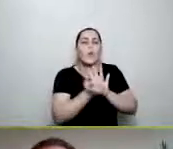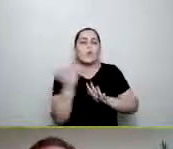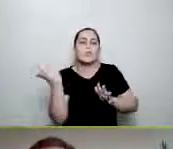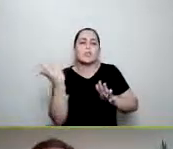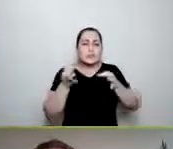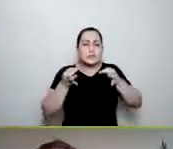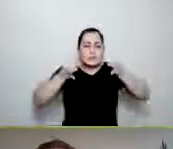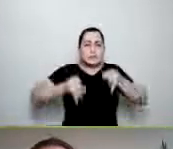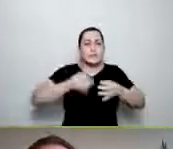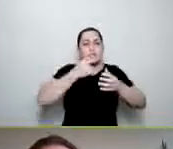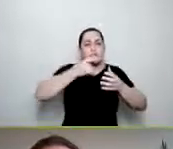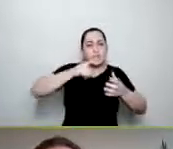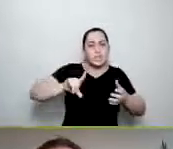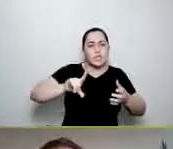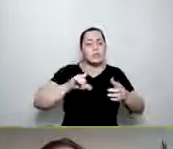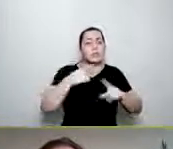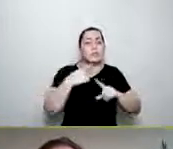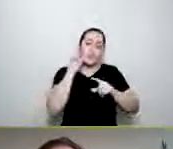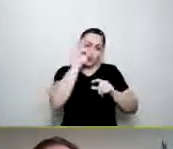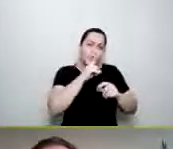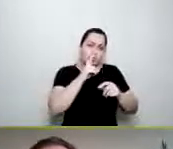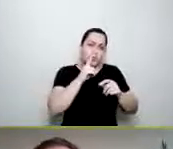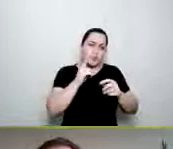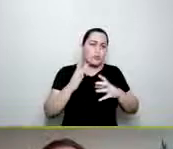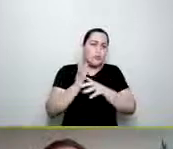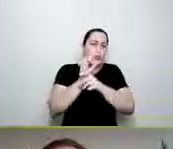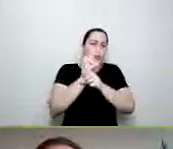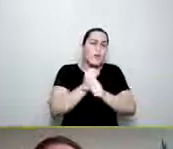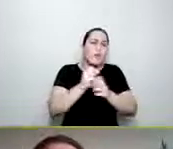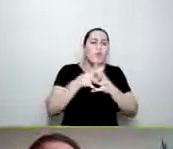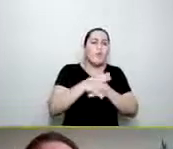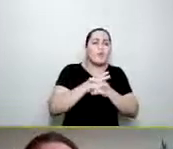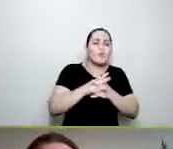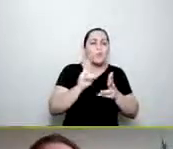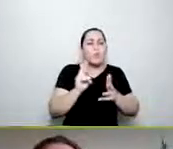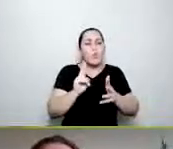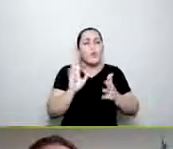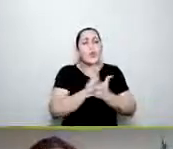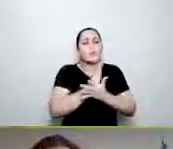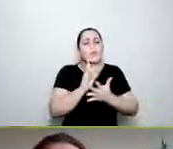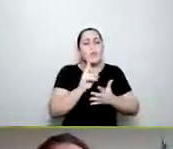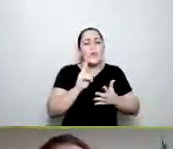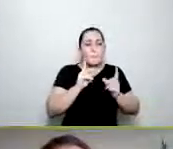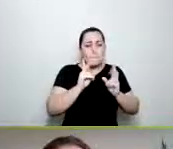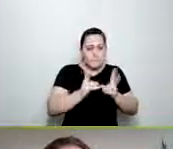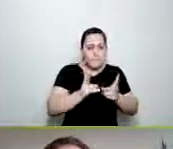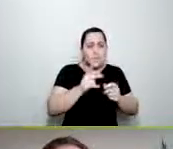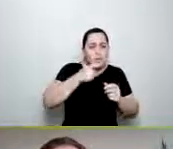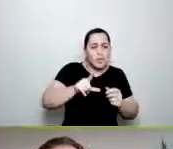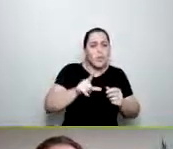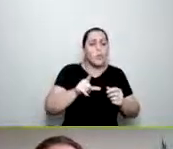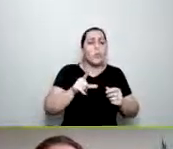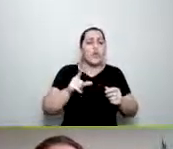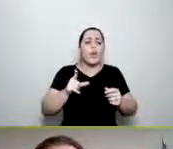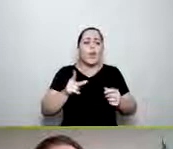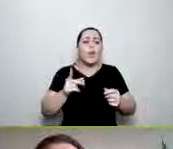razões. Primeiro, é difícil contar, né? Tem uma confusão de nomes, né? Uma língua pode ter vários nomes, então não é para contar 2 vezes,